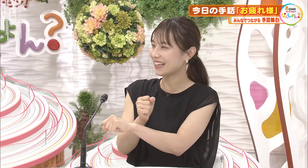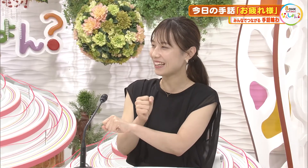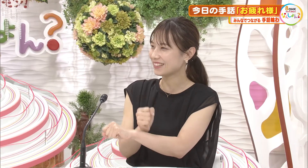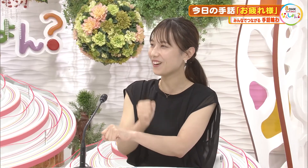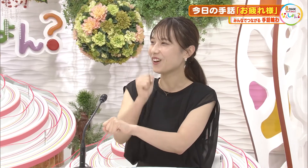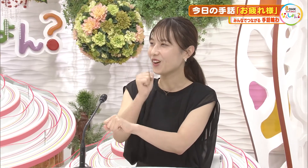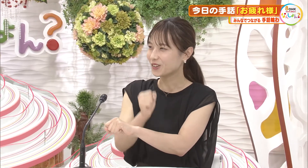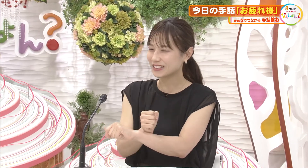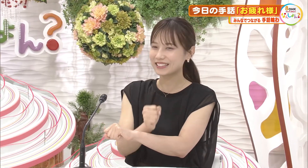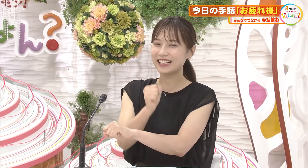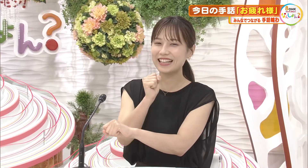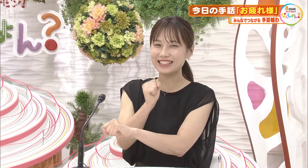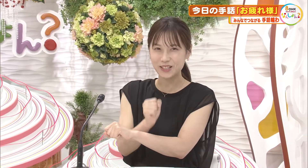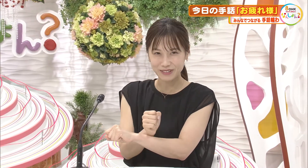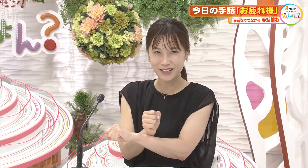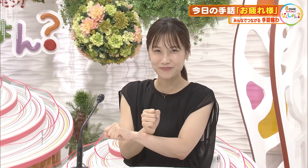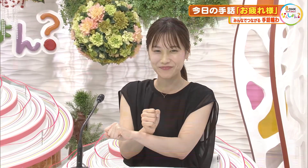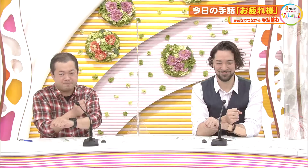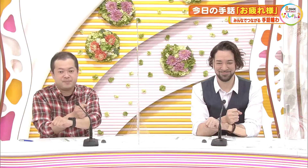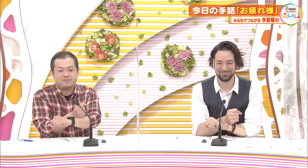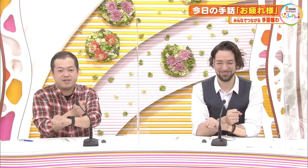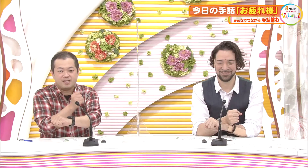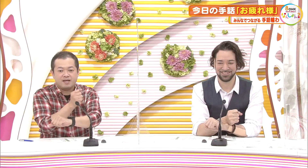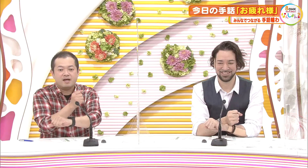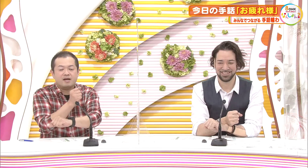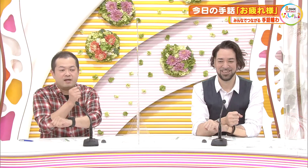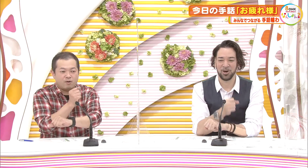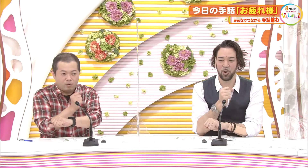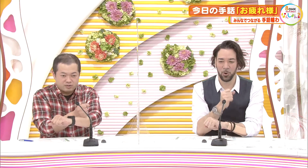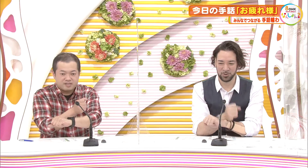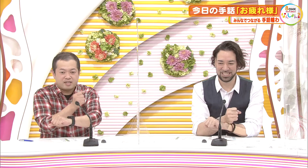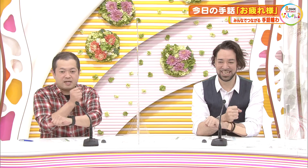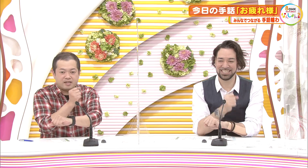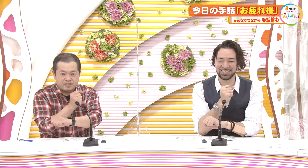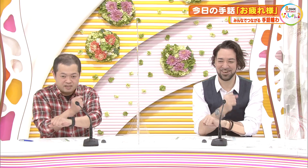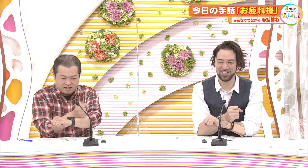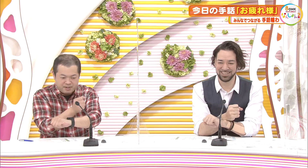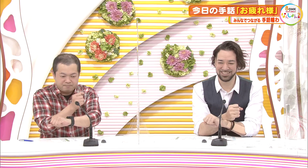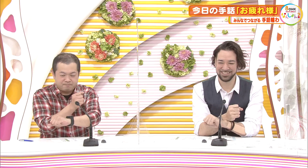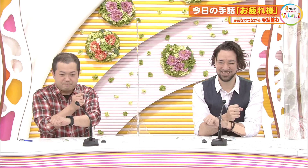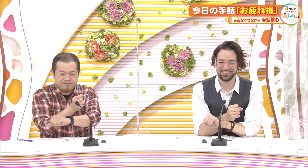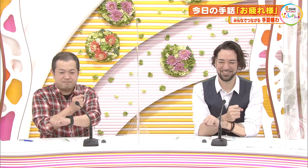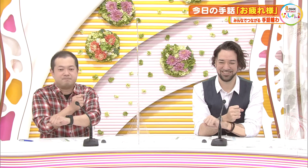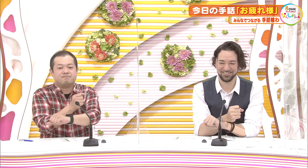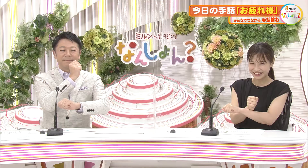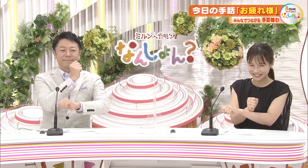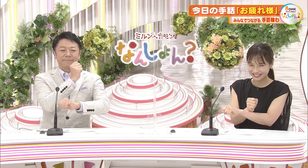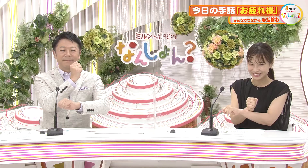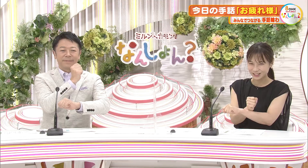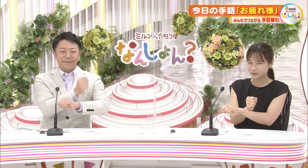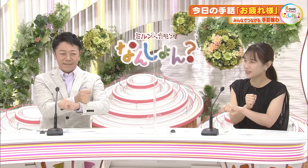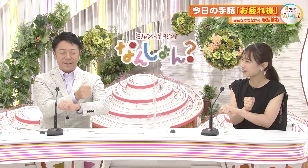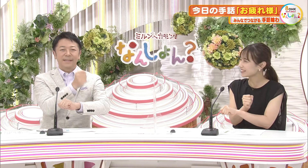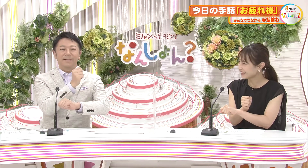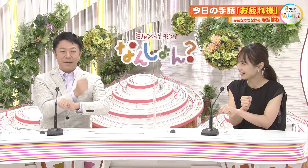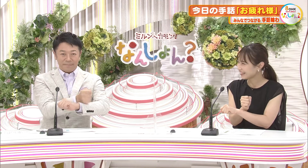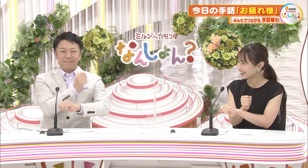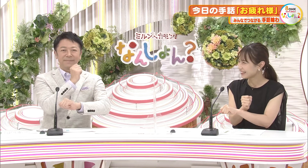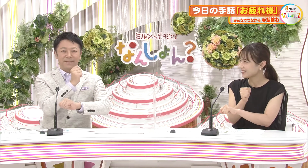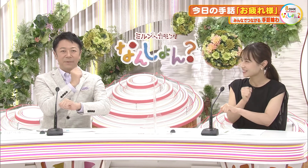ーの、お疲れ様。もう一度、 はい、お疲れ様。 はい、覚えましたか？ はい、 お疲